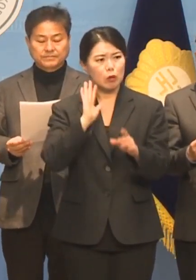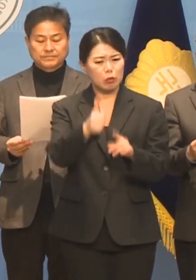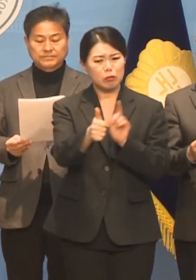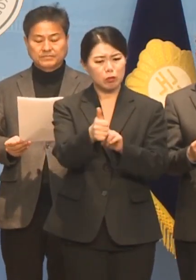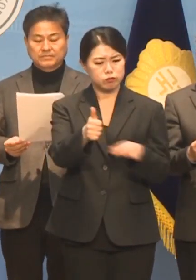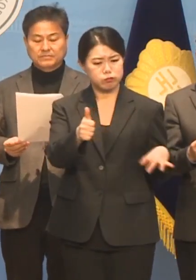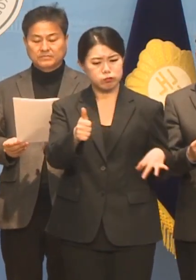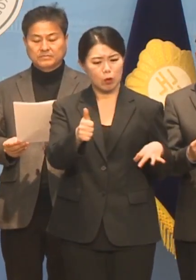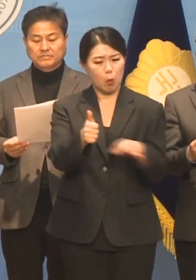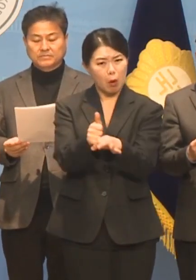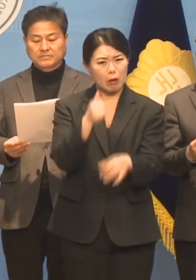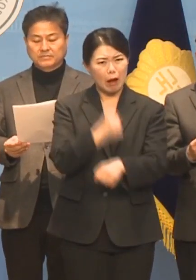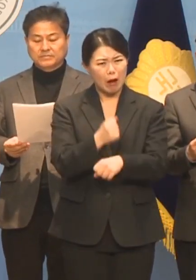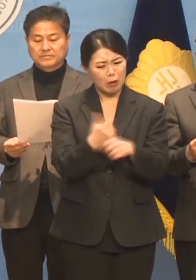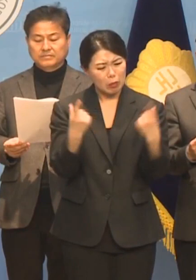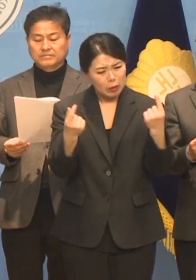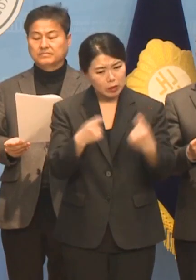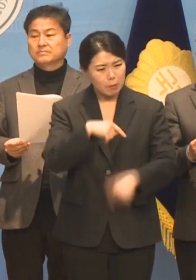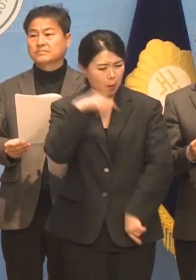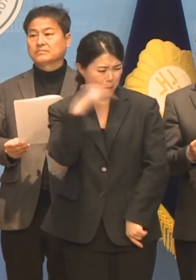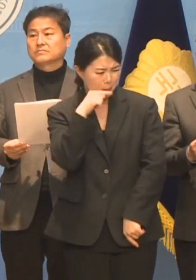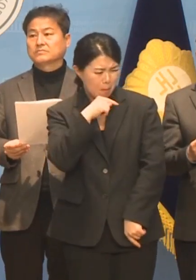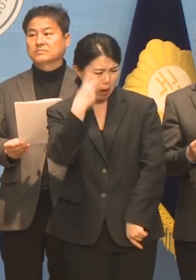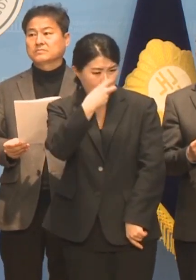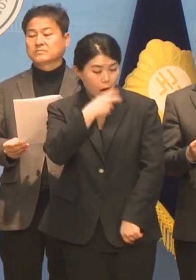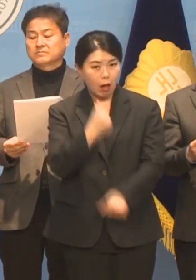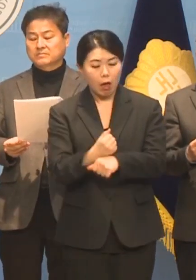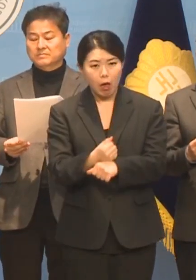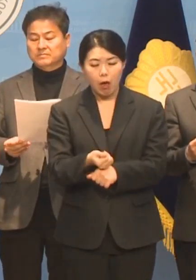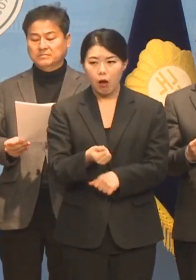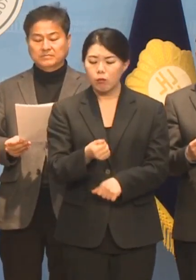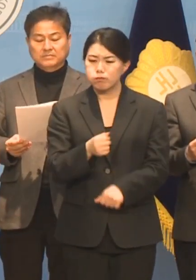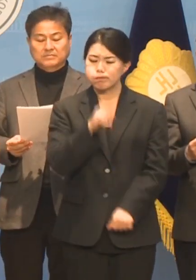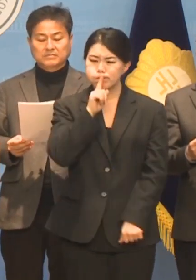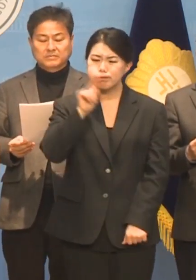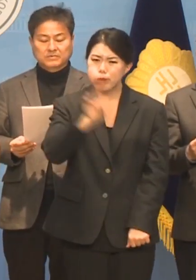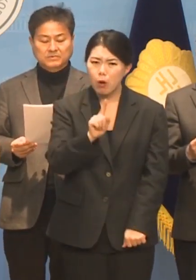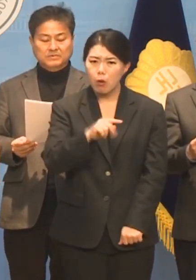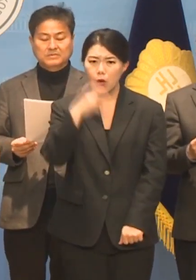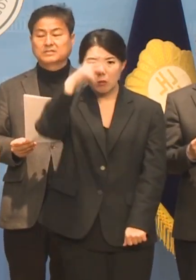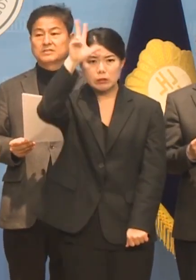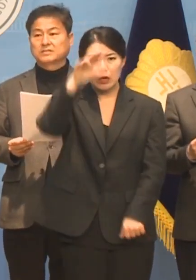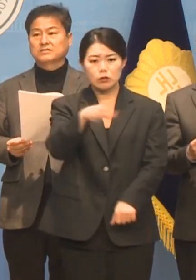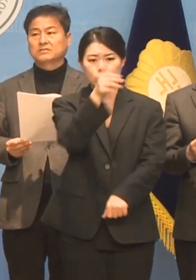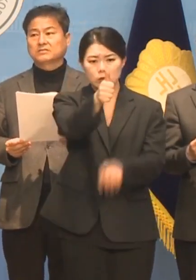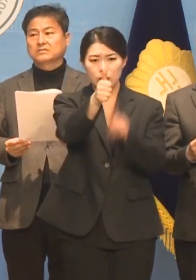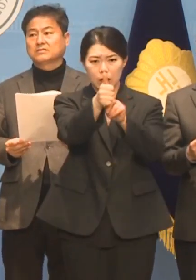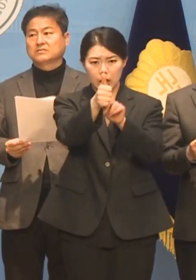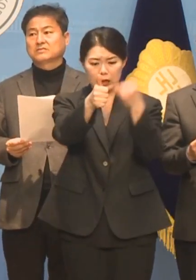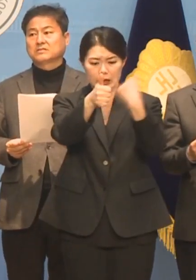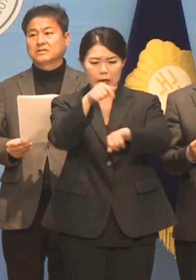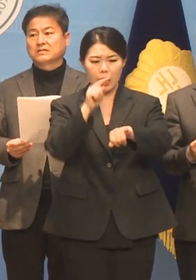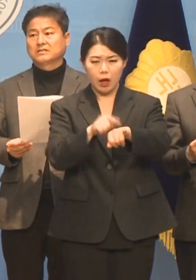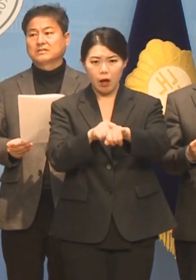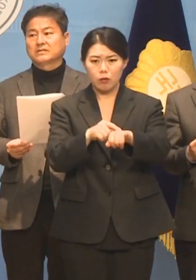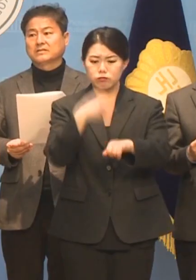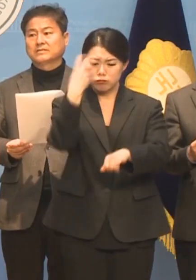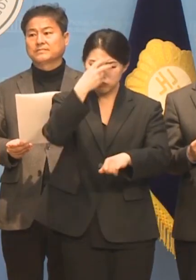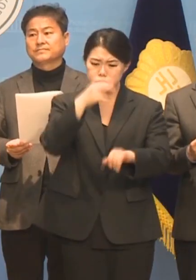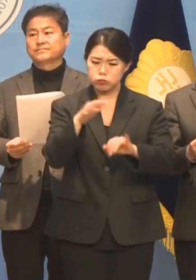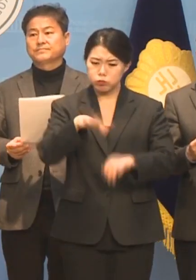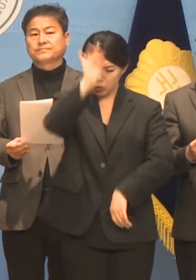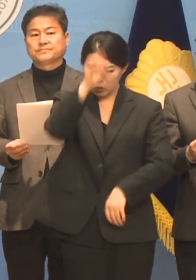논리로 표적 수사를 이어온 검찰이 정작 수사해야 할 대상은 검찰의 수장 심우정 검찰총장